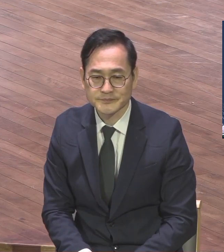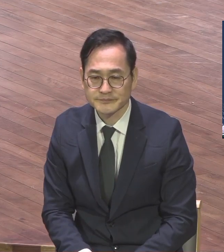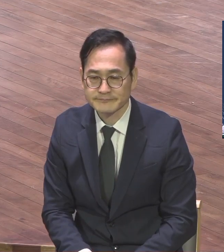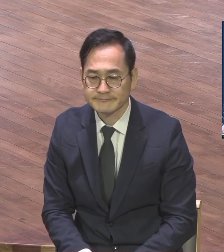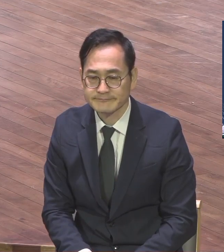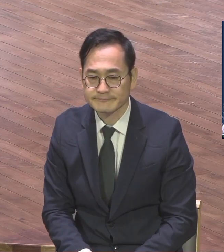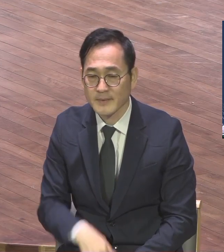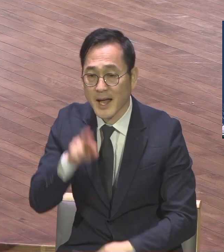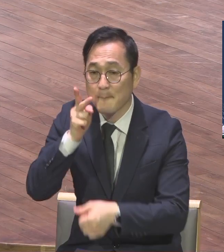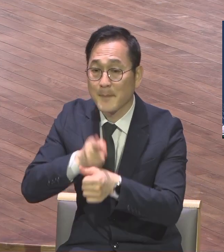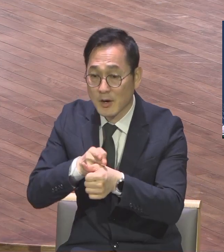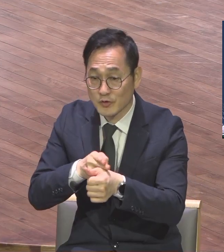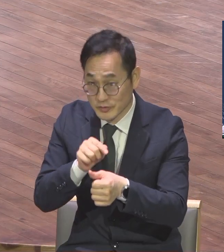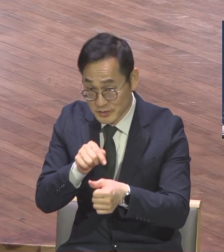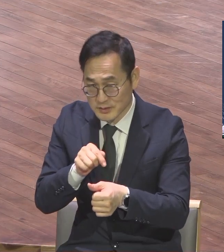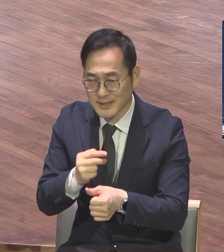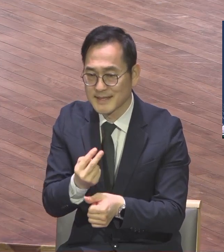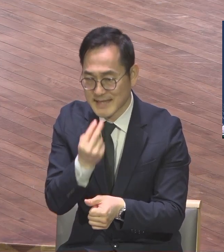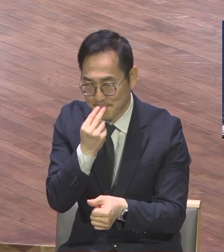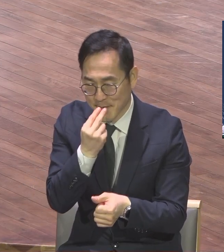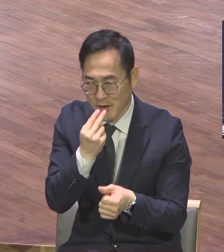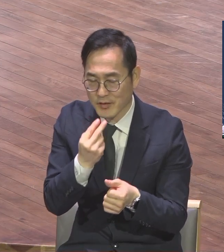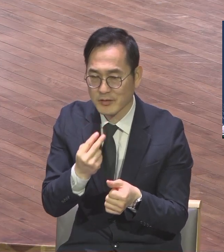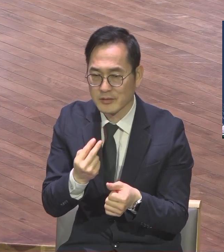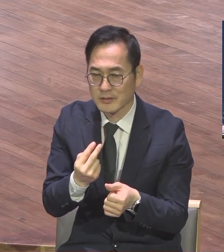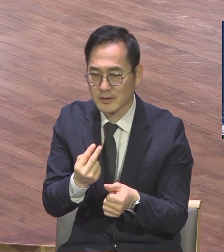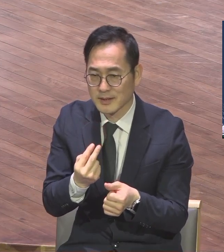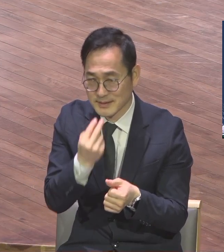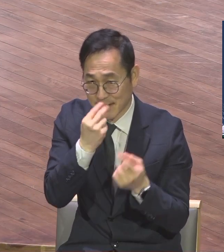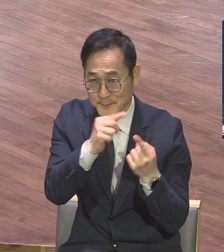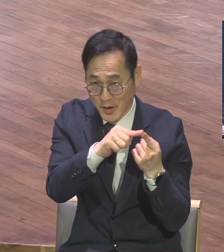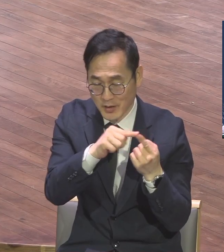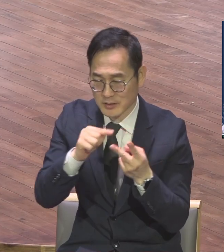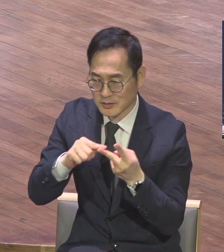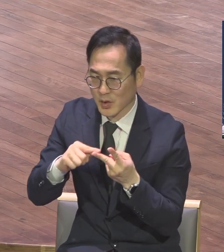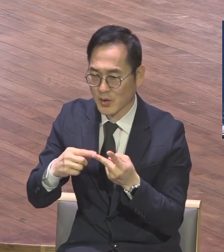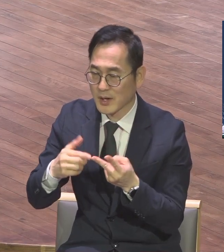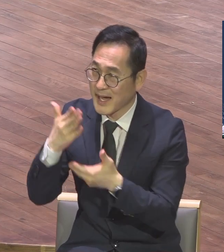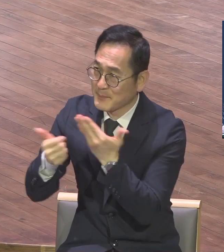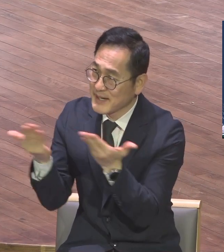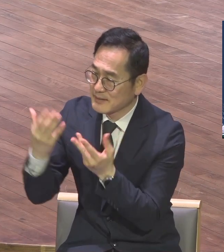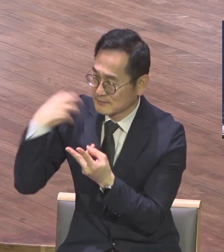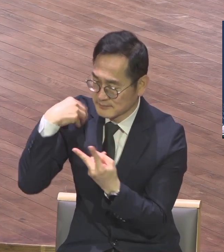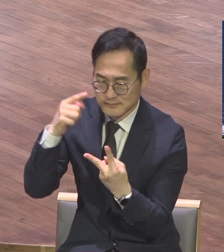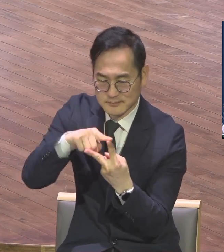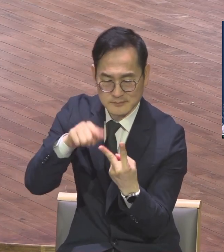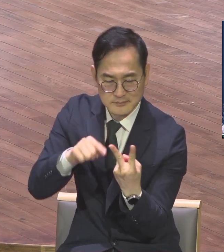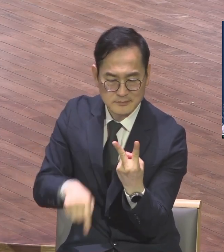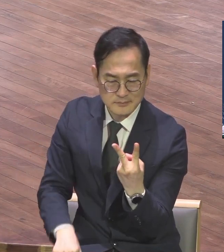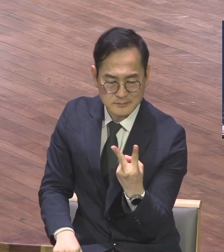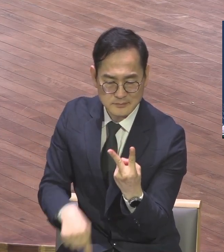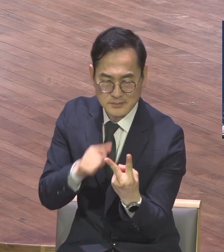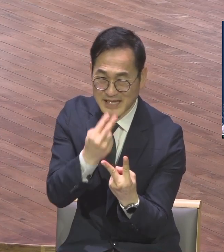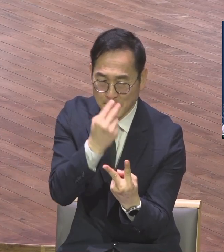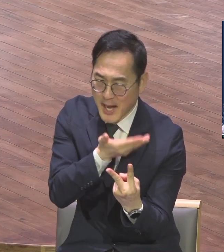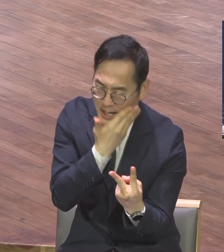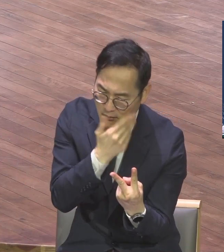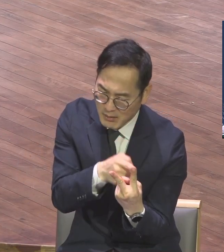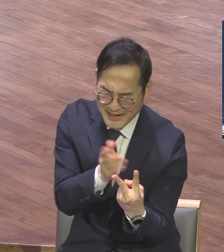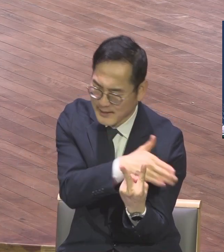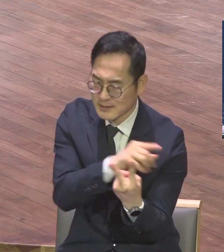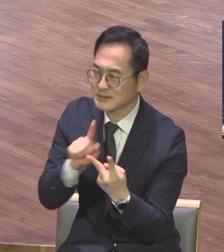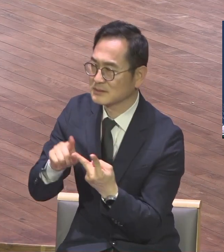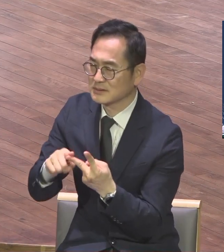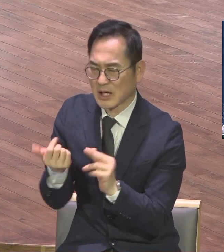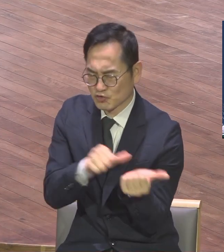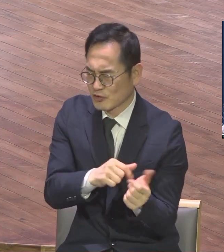바울은 생명과 사명 가운데서 사명을 우선시했어요. 나의 달려갈 길과 주